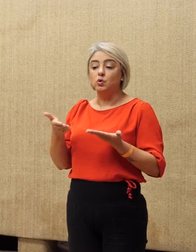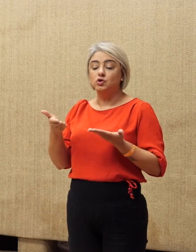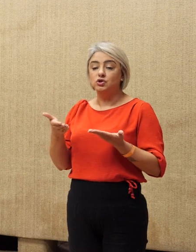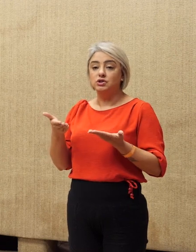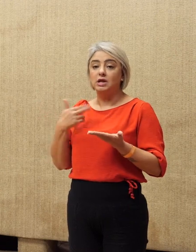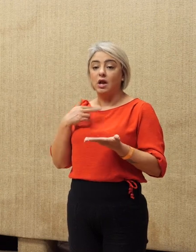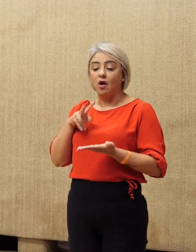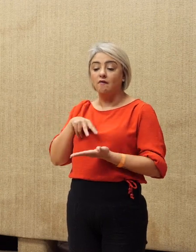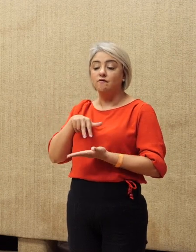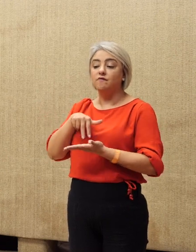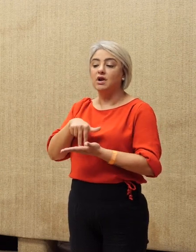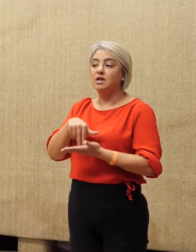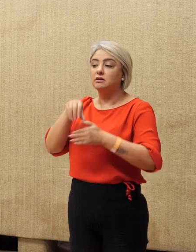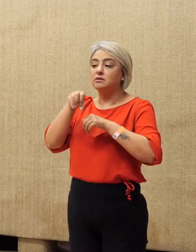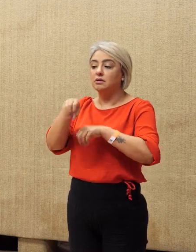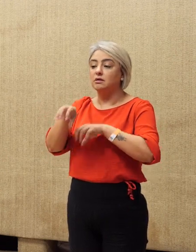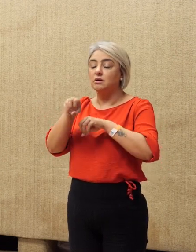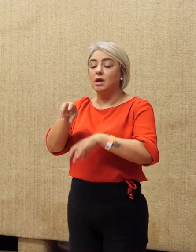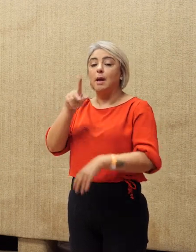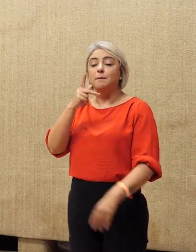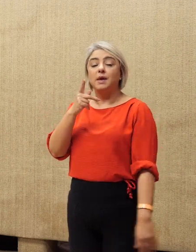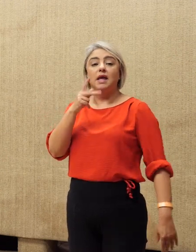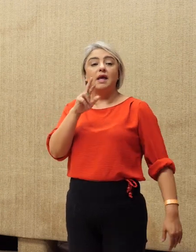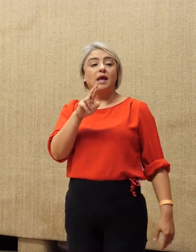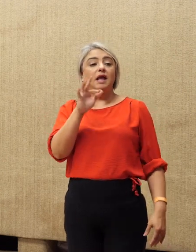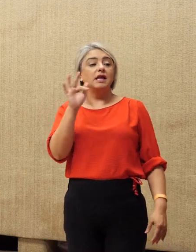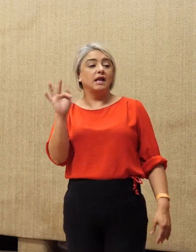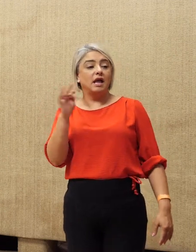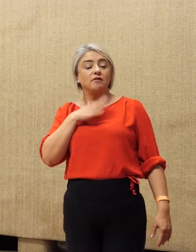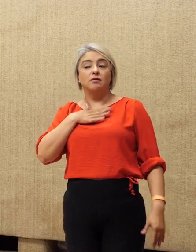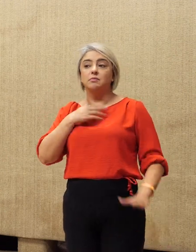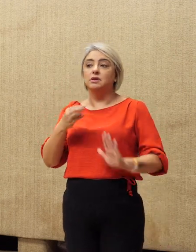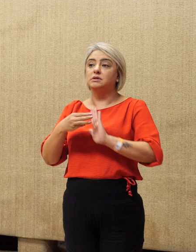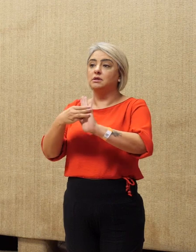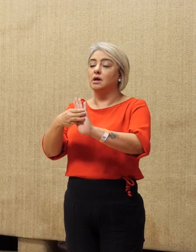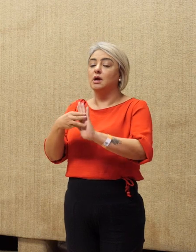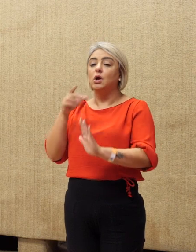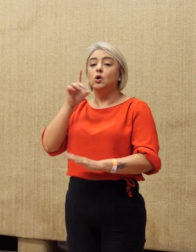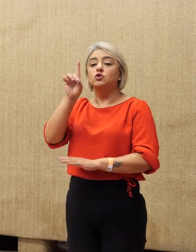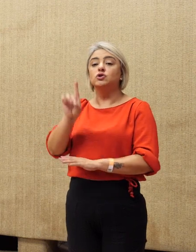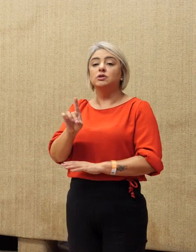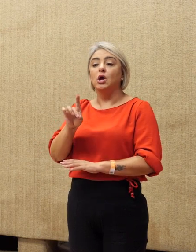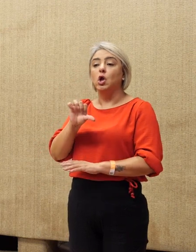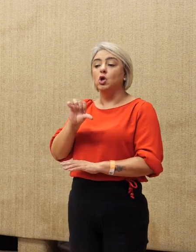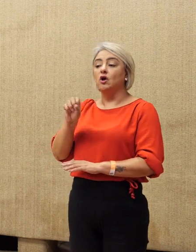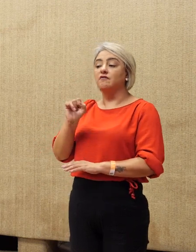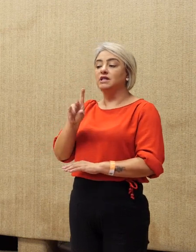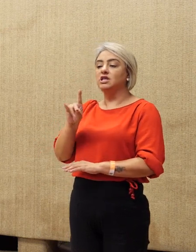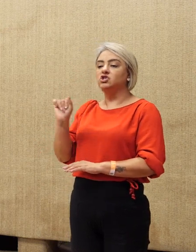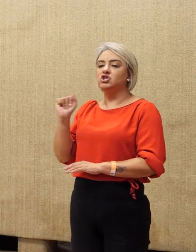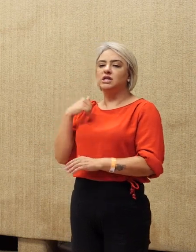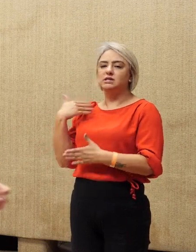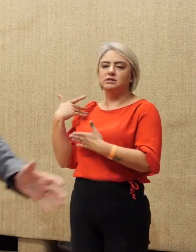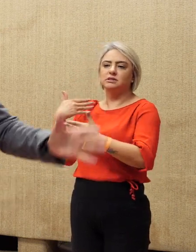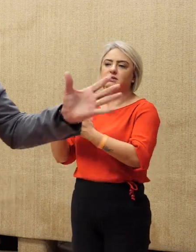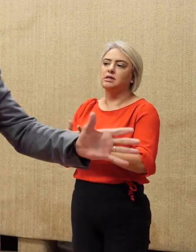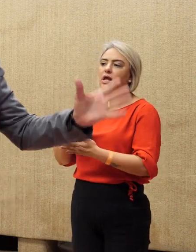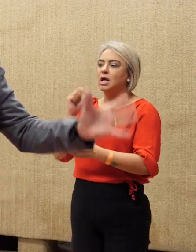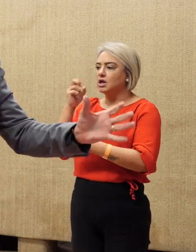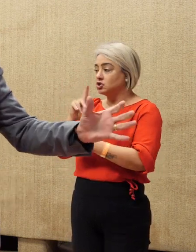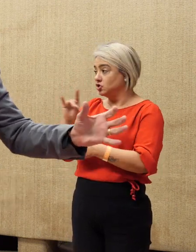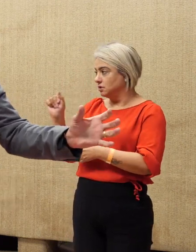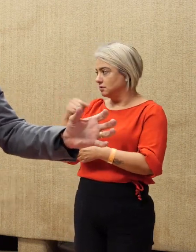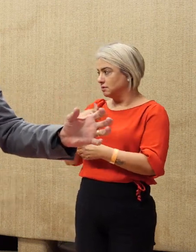Hoje eu estou à frente do ensino da PRF com uma missão dada por mim ao diretor Antônio Fernando nos últimos 90 dias, que era